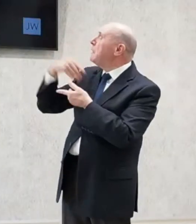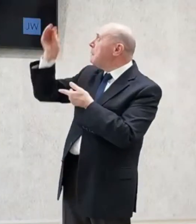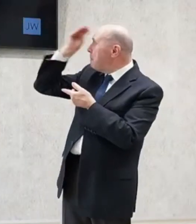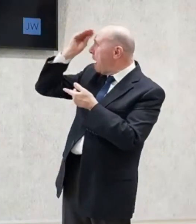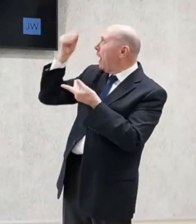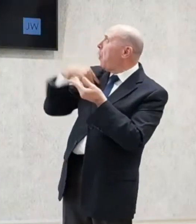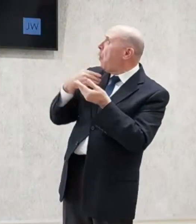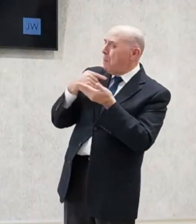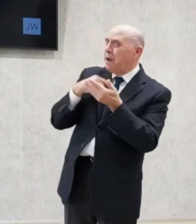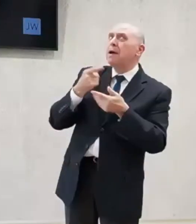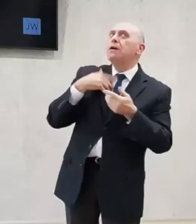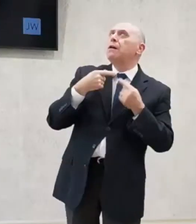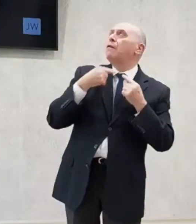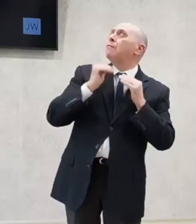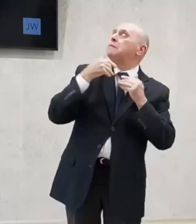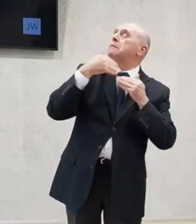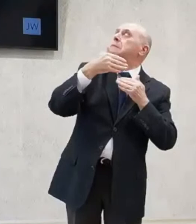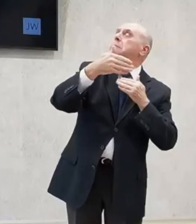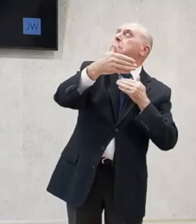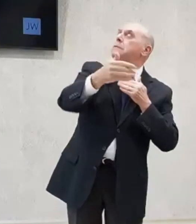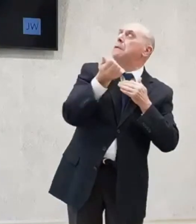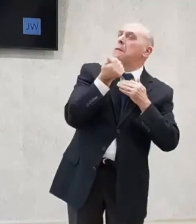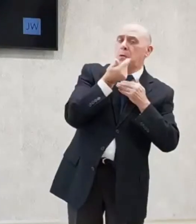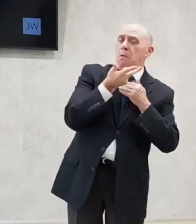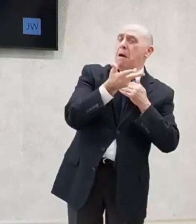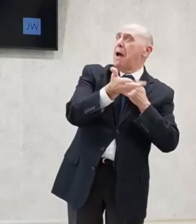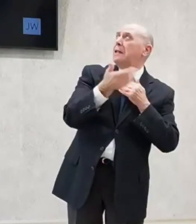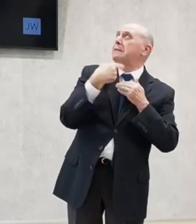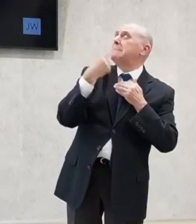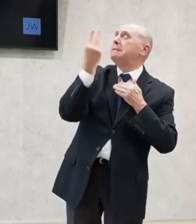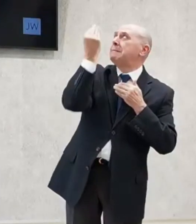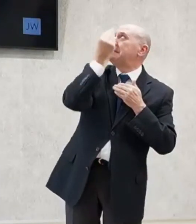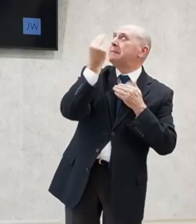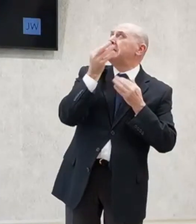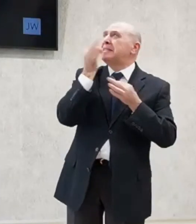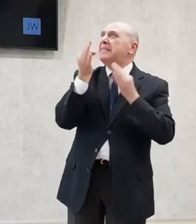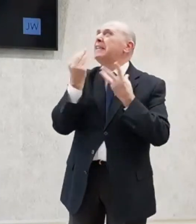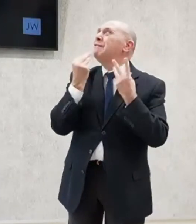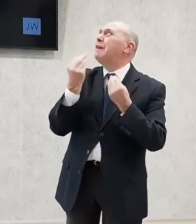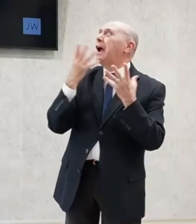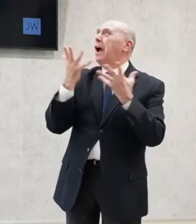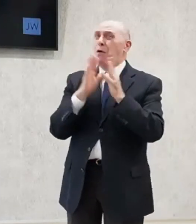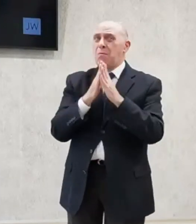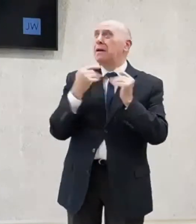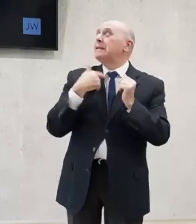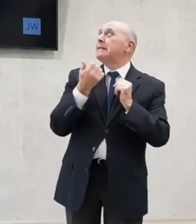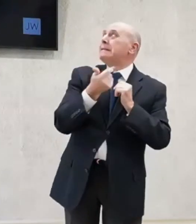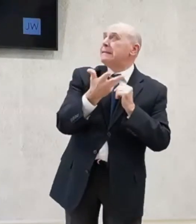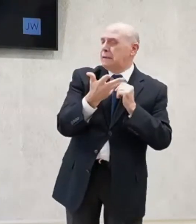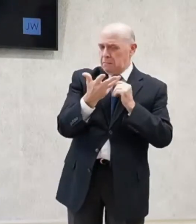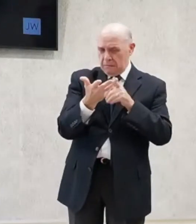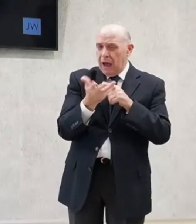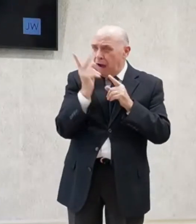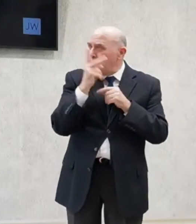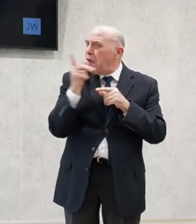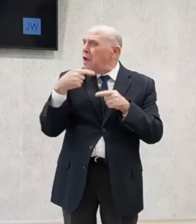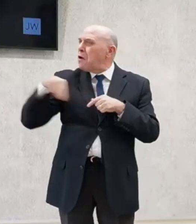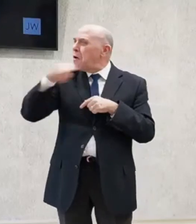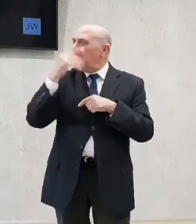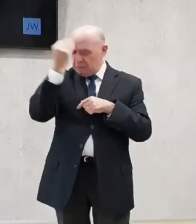saggio alcuni Potrebbero dire Scusate Cosa significa contare i giorni come possiamo farlo